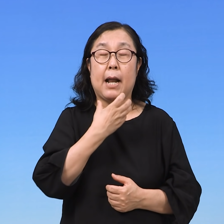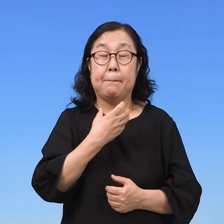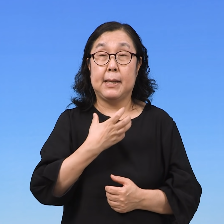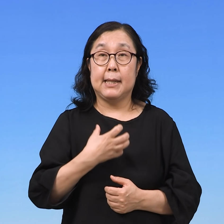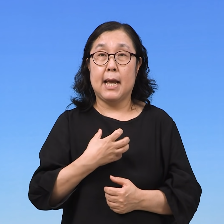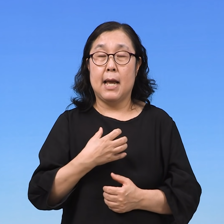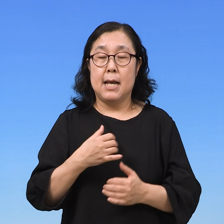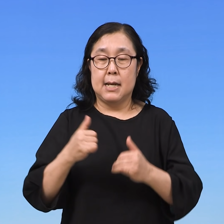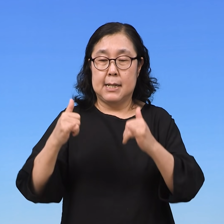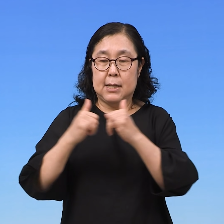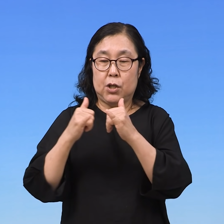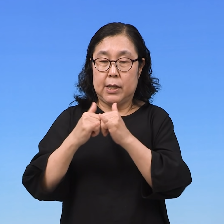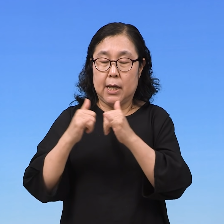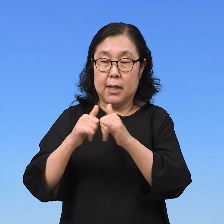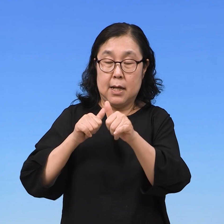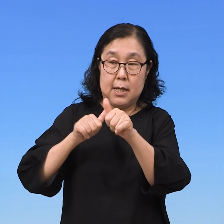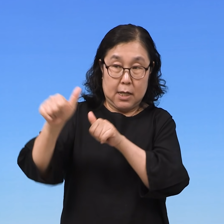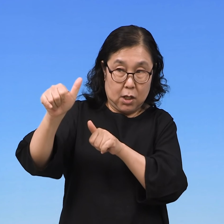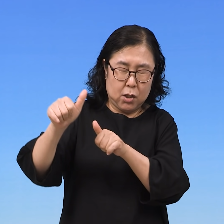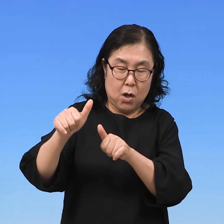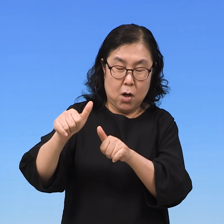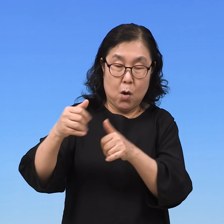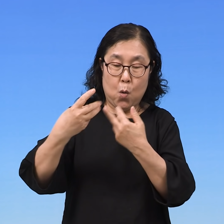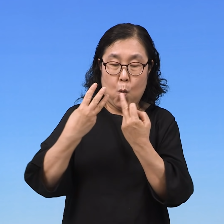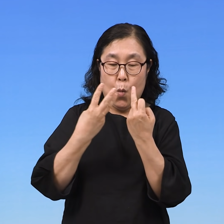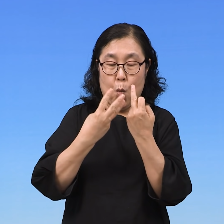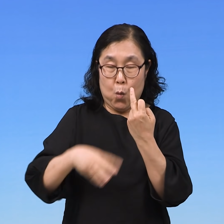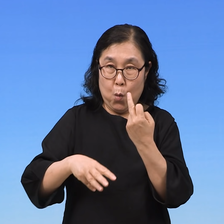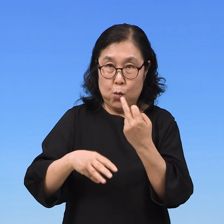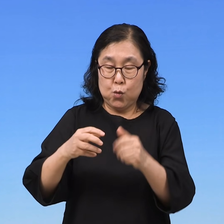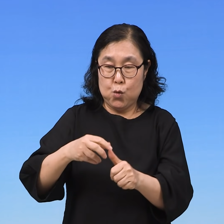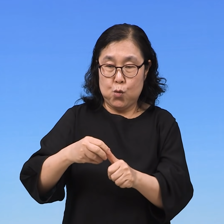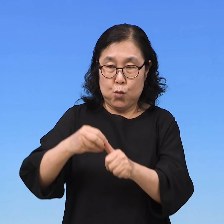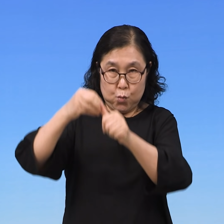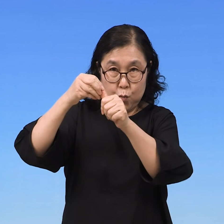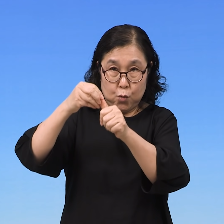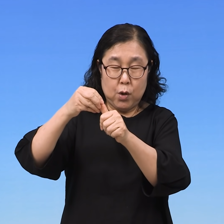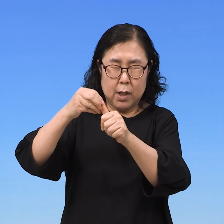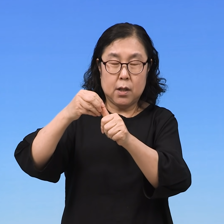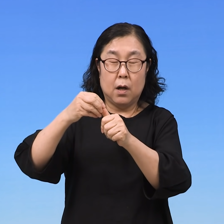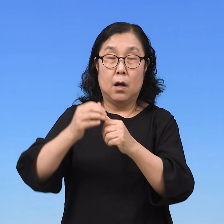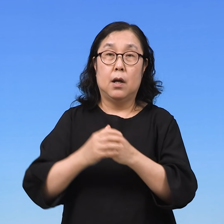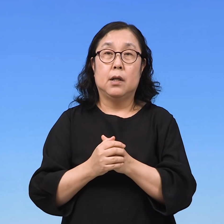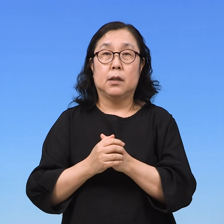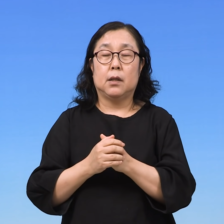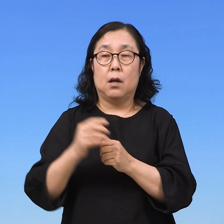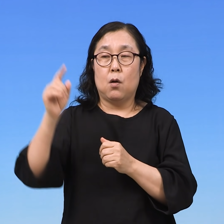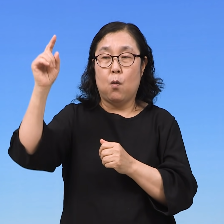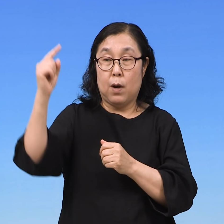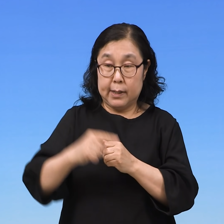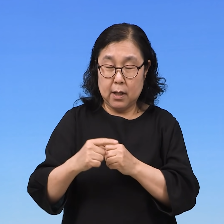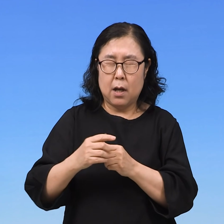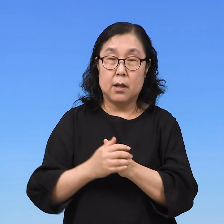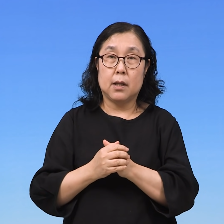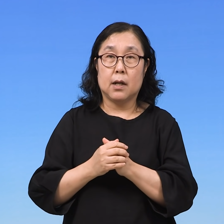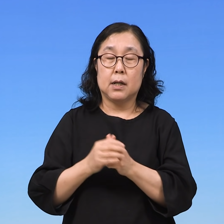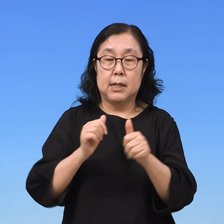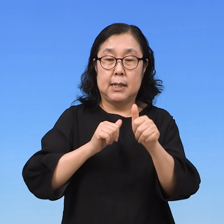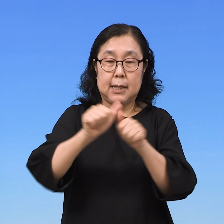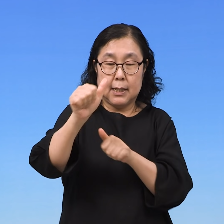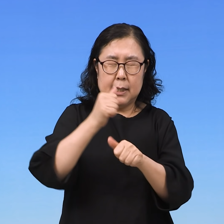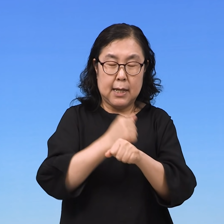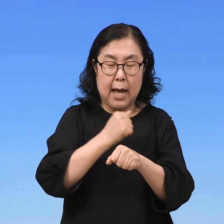이제 아브라함이 이제 그렇게 롯을 구해가지고 이제 승리를 거두어서 조카 롯을 구해가지고 오니까요,